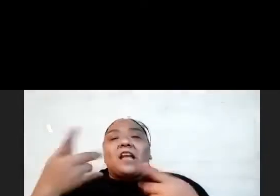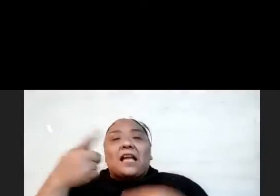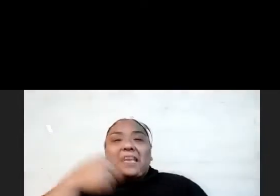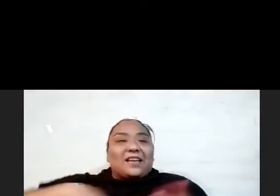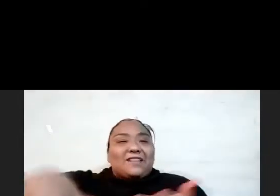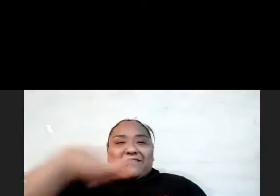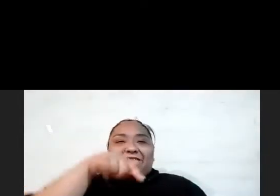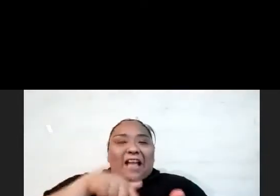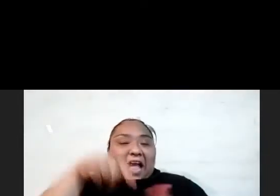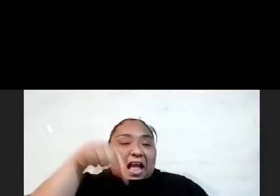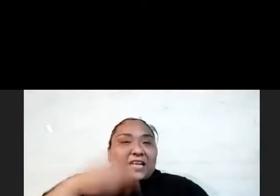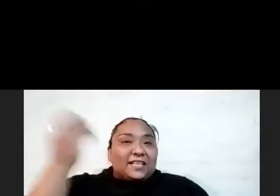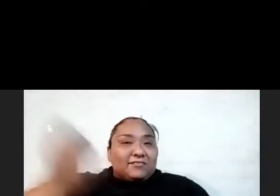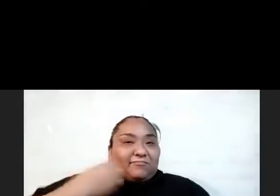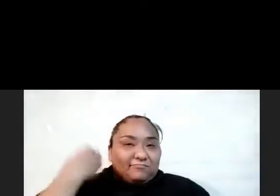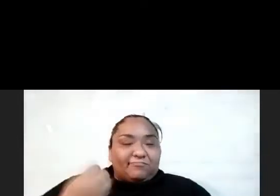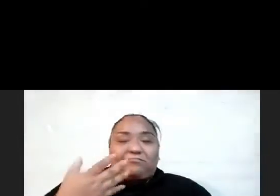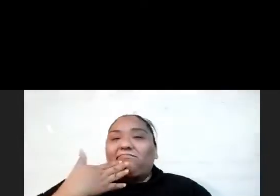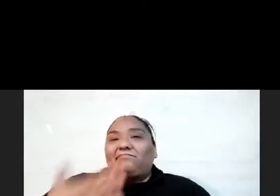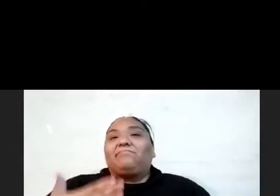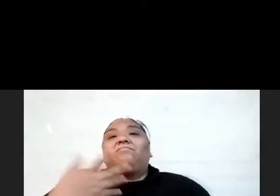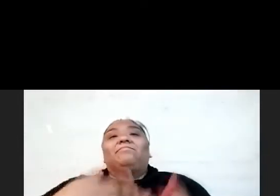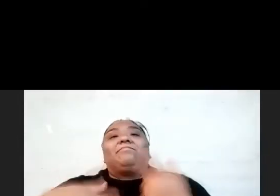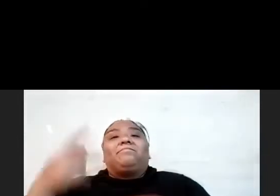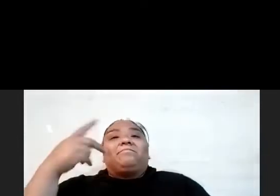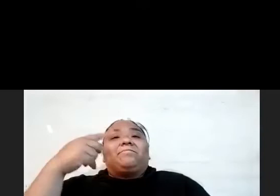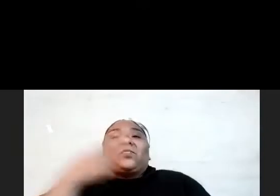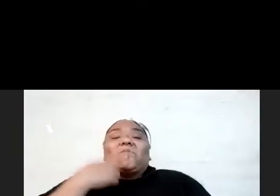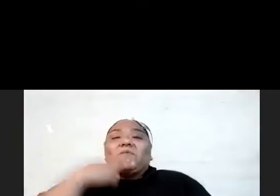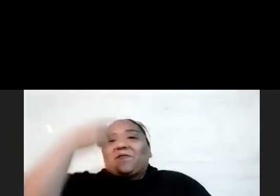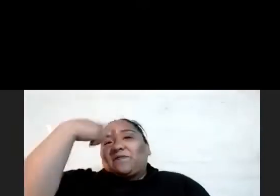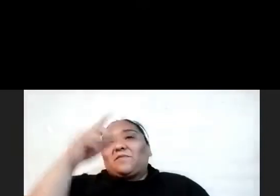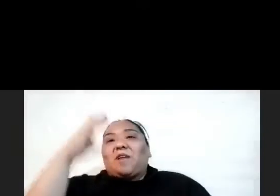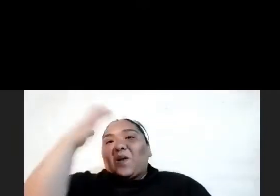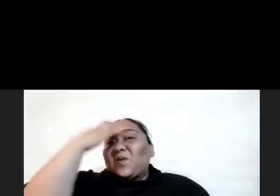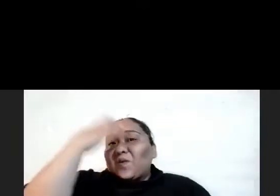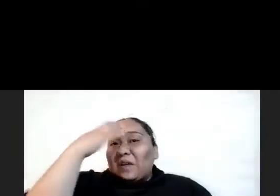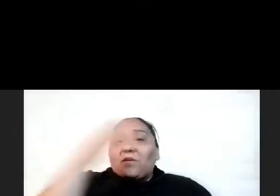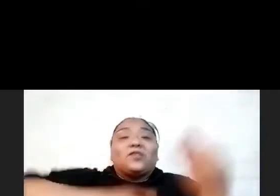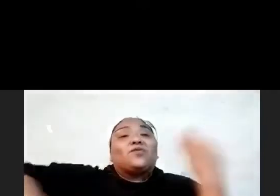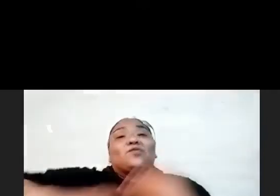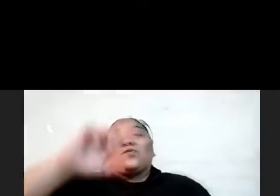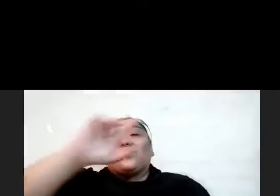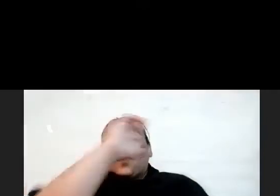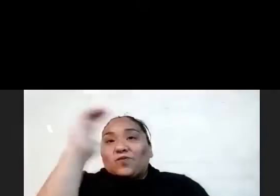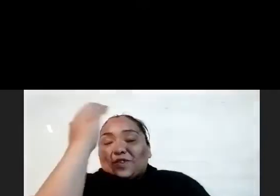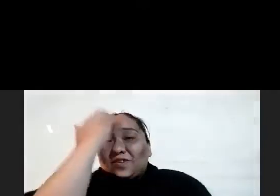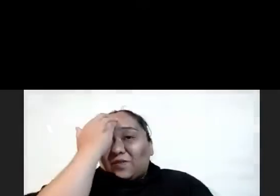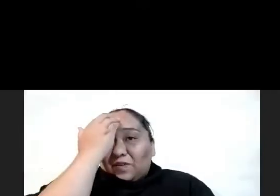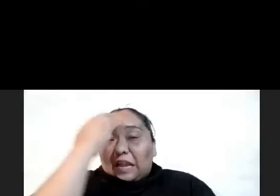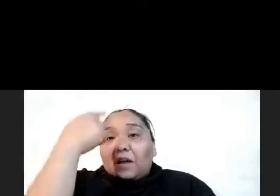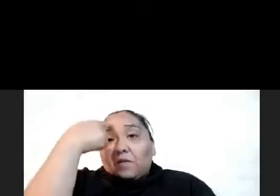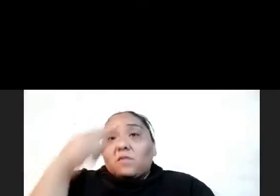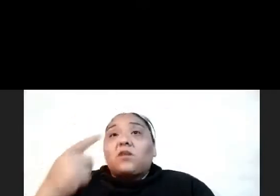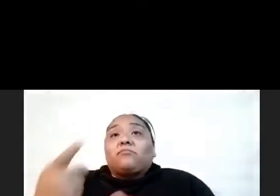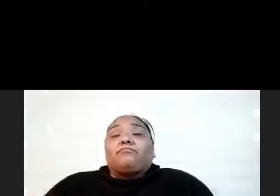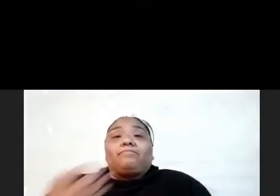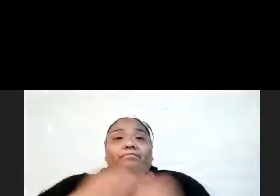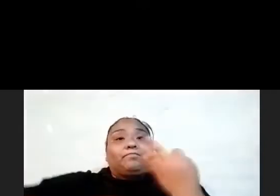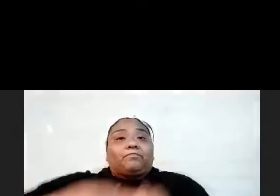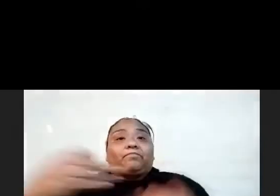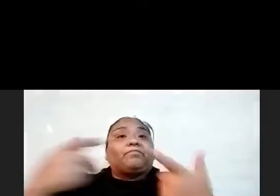sirve para que entre todos nos conozcamos y nos reconozcamos como parte de todo un grupo,